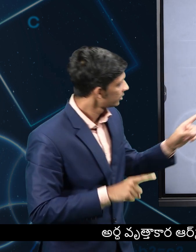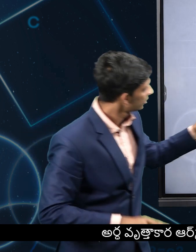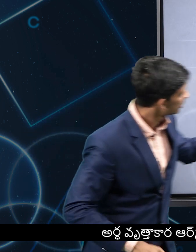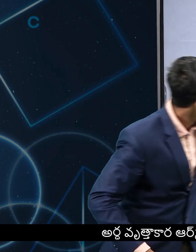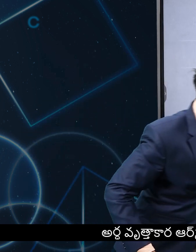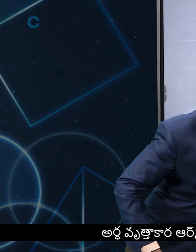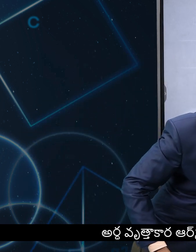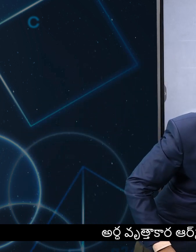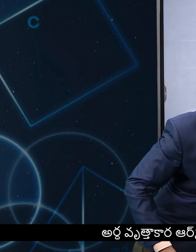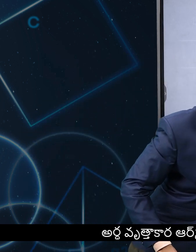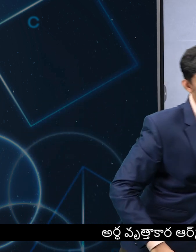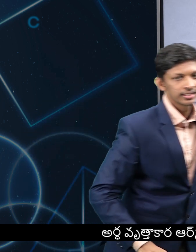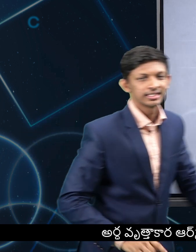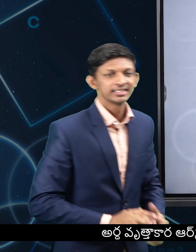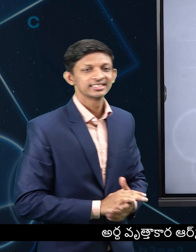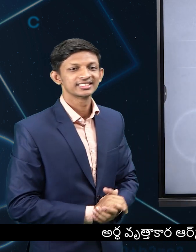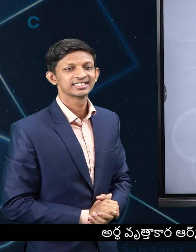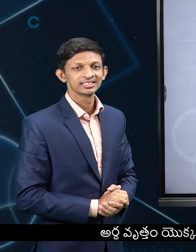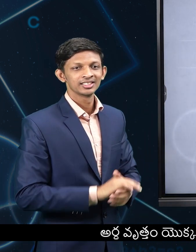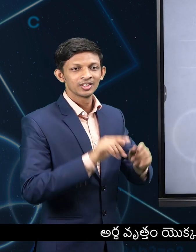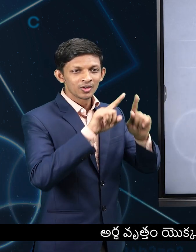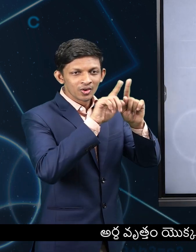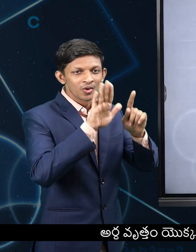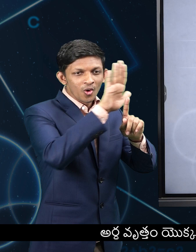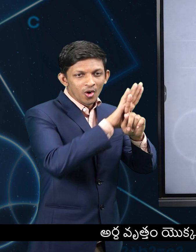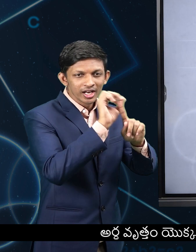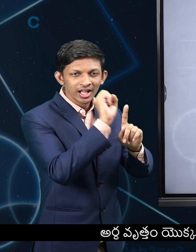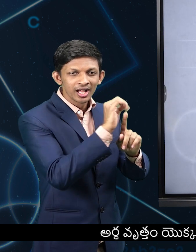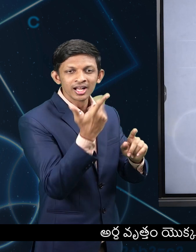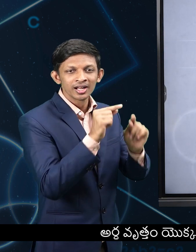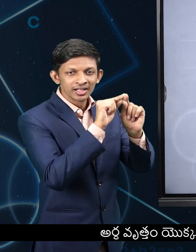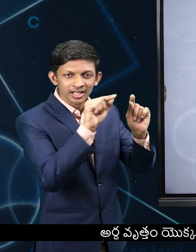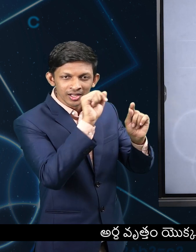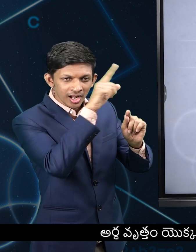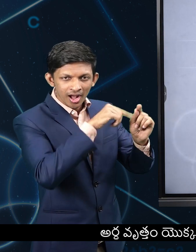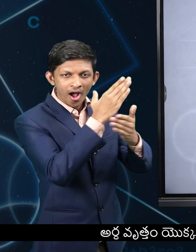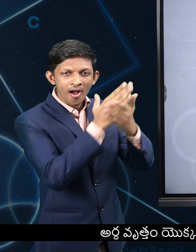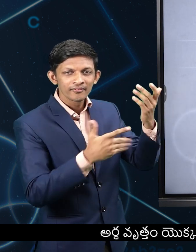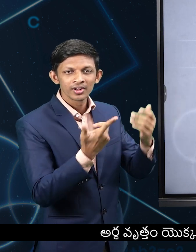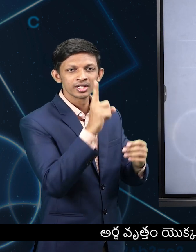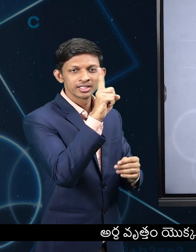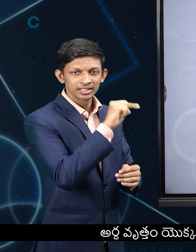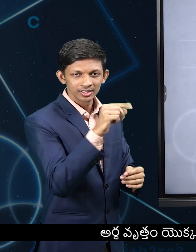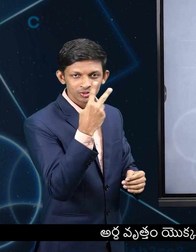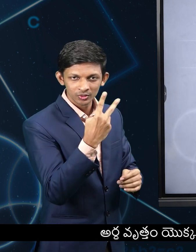180/360 ఇంటూ 2πr యూనిట్లు. అర్ధవృత్తం యొక్క వైశాల్యం ఈజ్ ఈక్వల్ టు 1/2